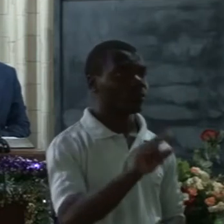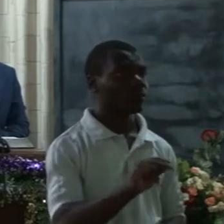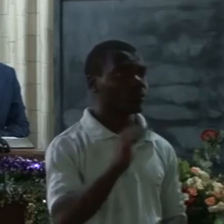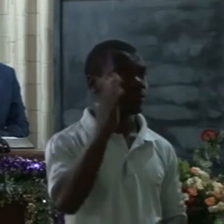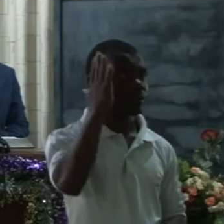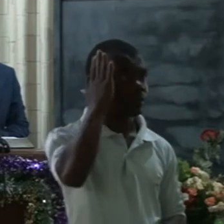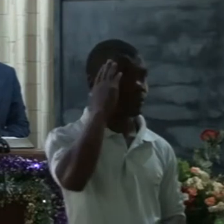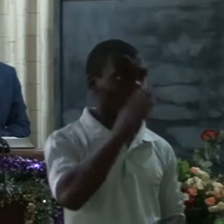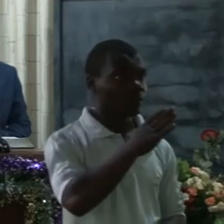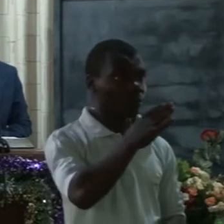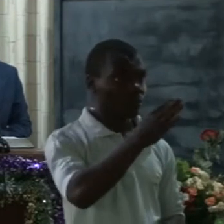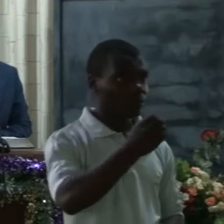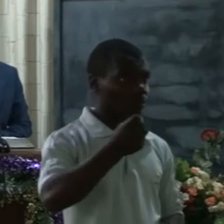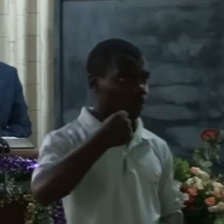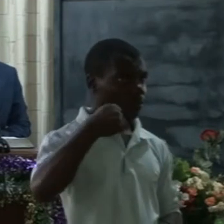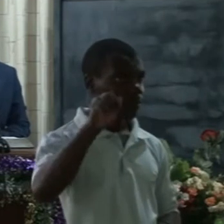kujua